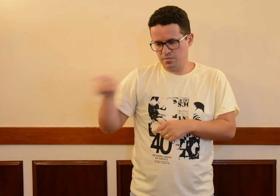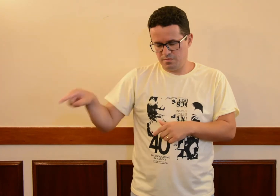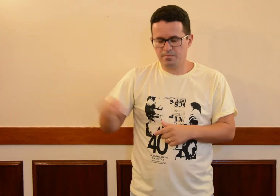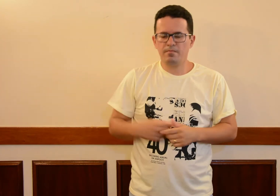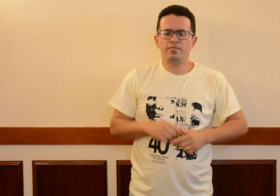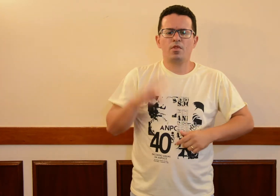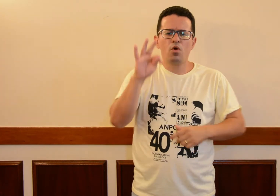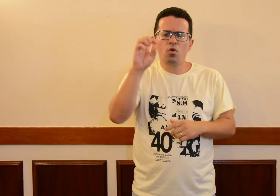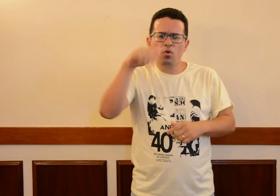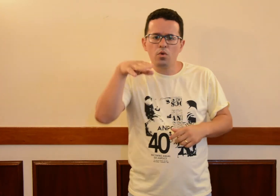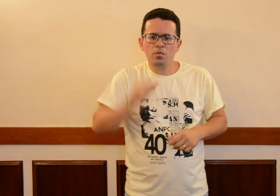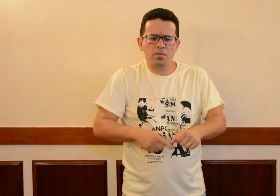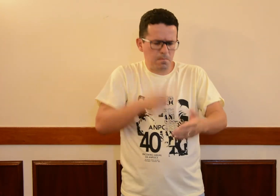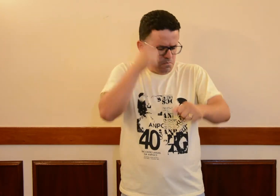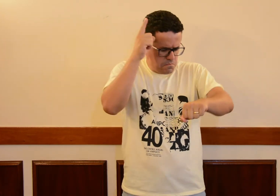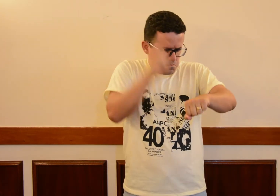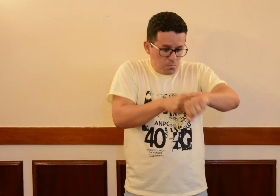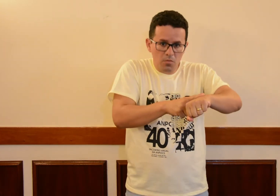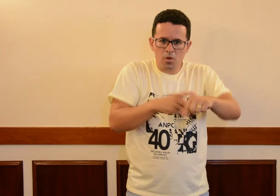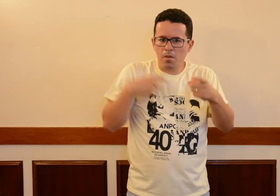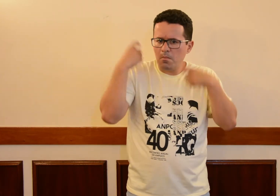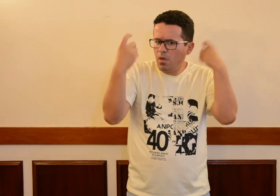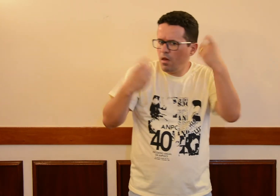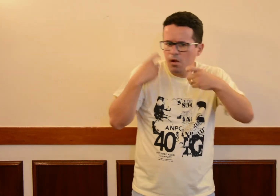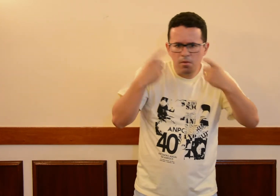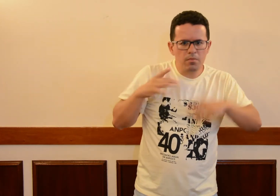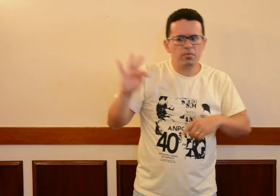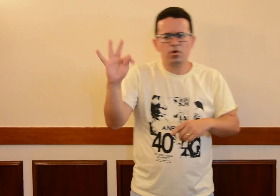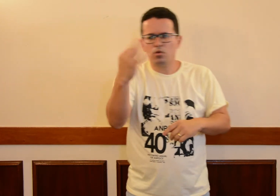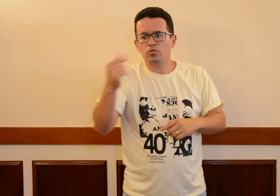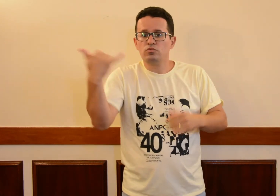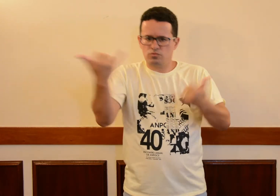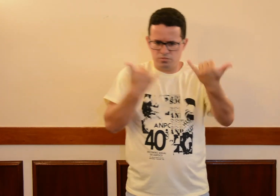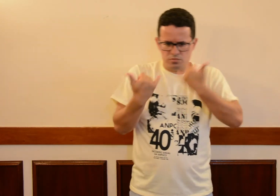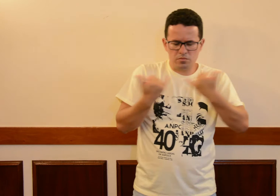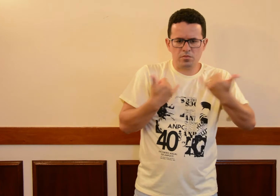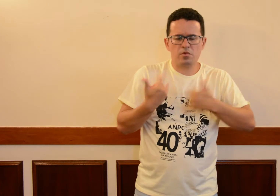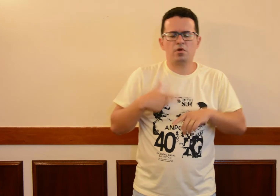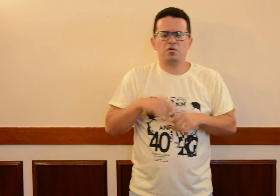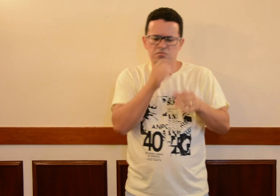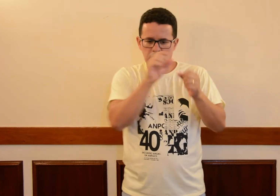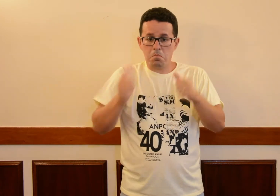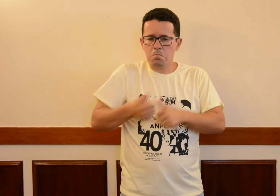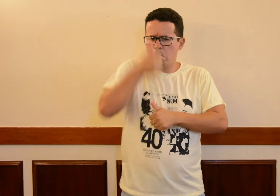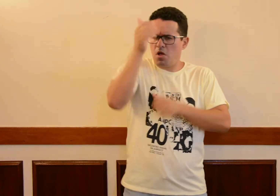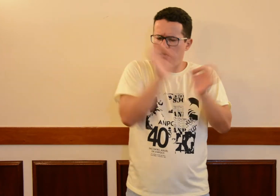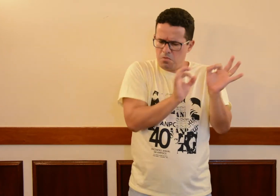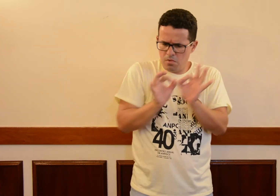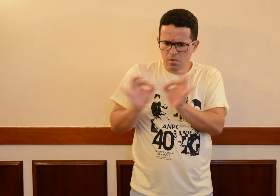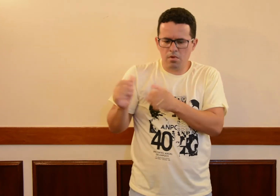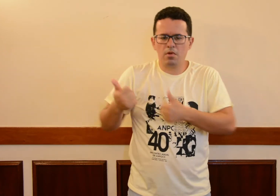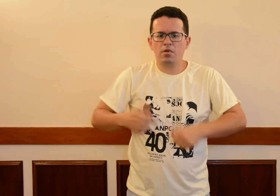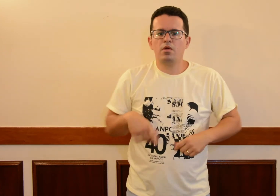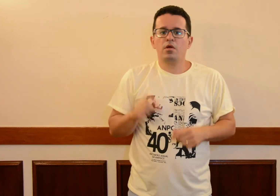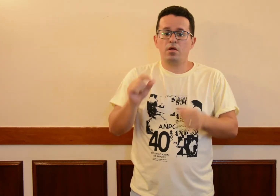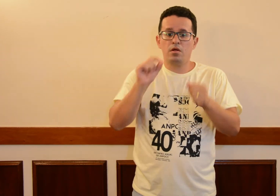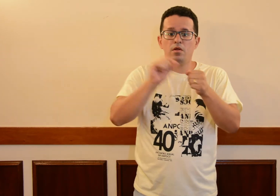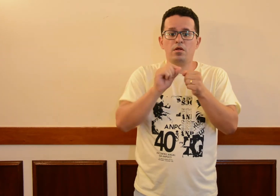Tomás era pontual e preocupado em fazer tudo o que lhe diziam da melhor forma possível. A função a ele atribuída foi a de dispor notas fiscais em